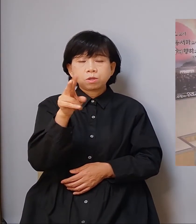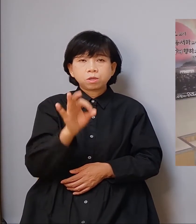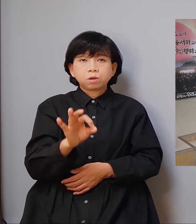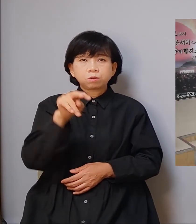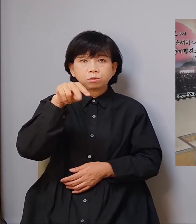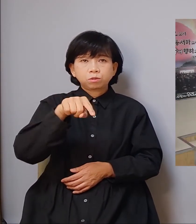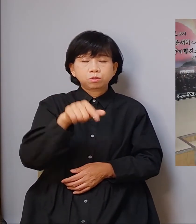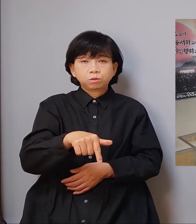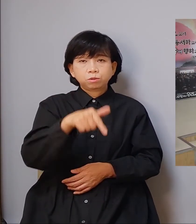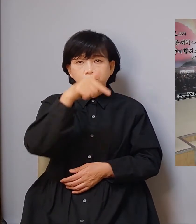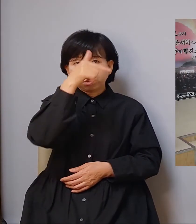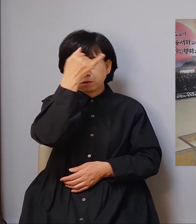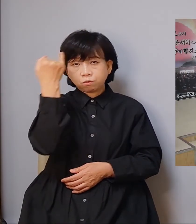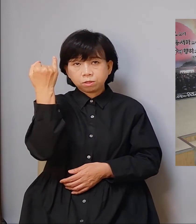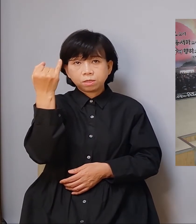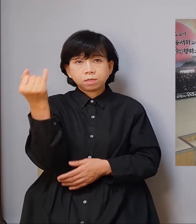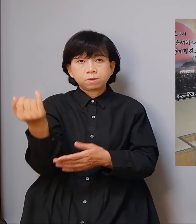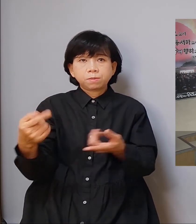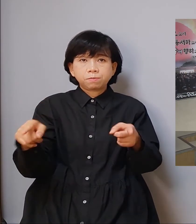축복합니다.